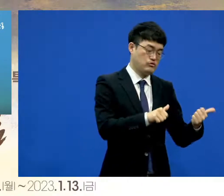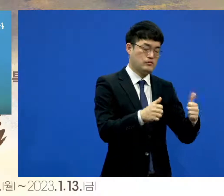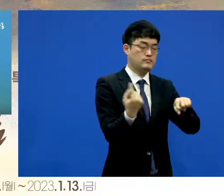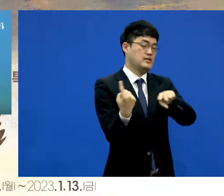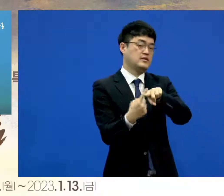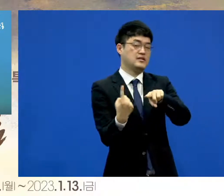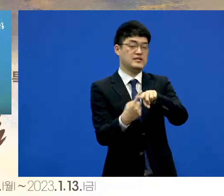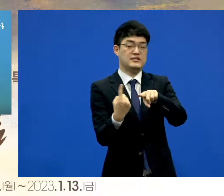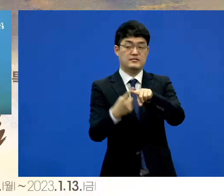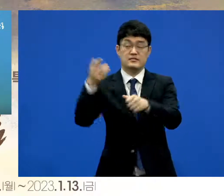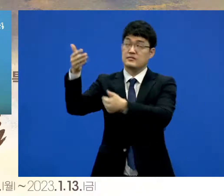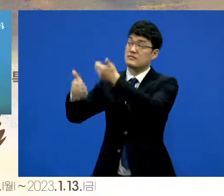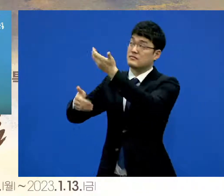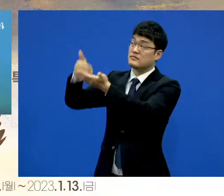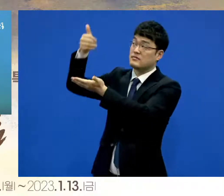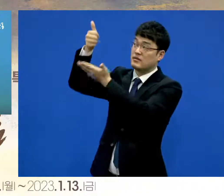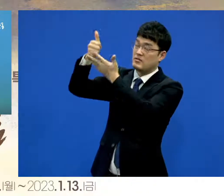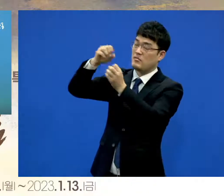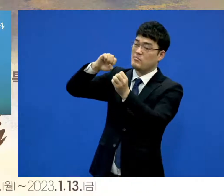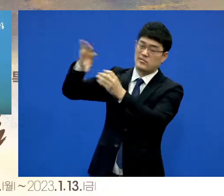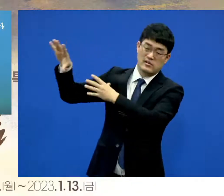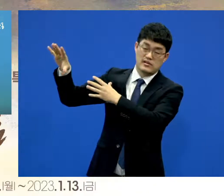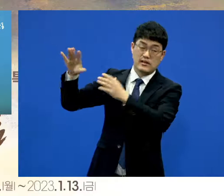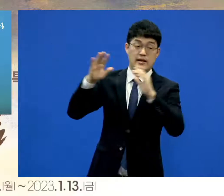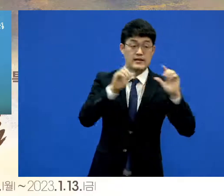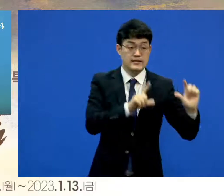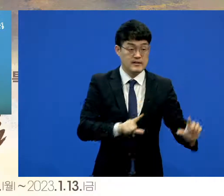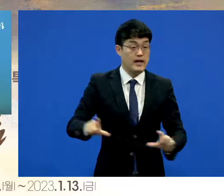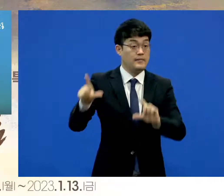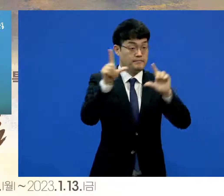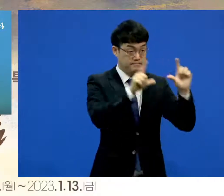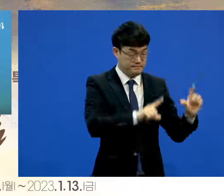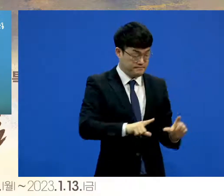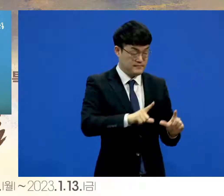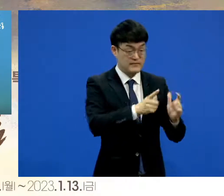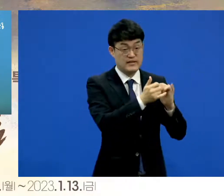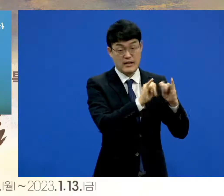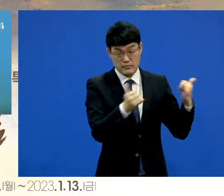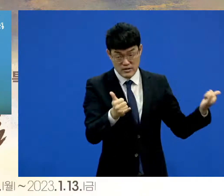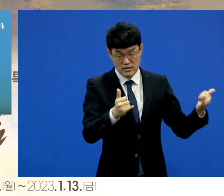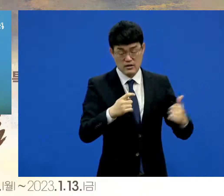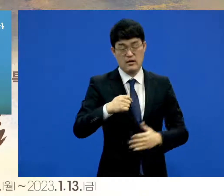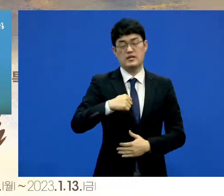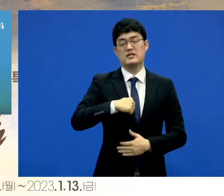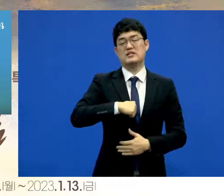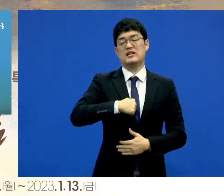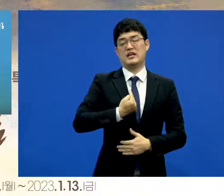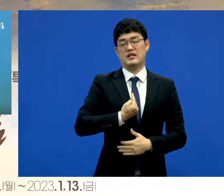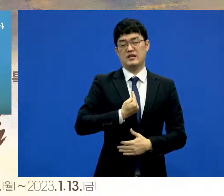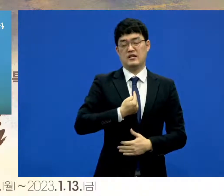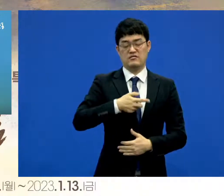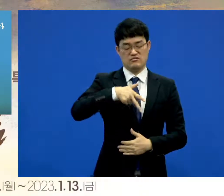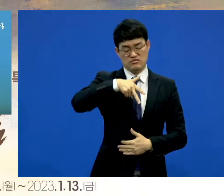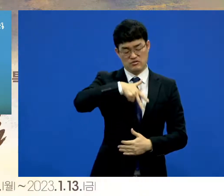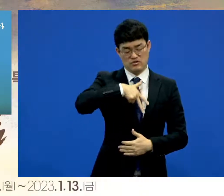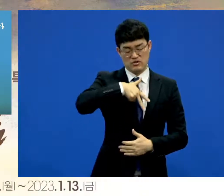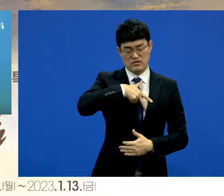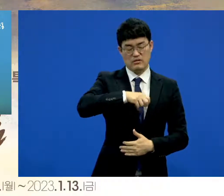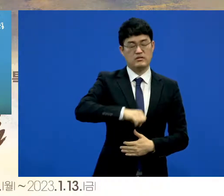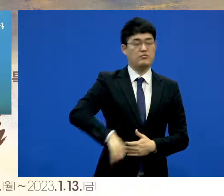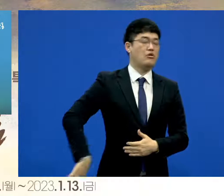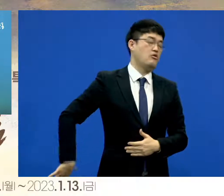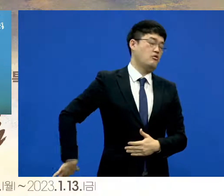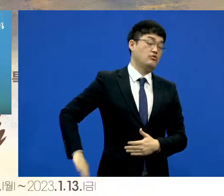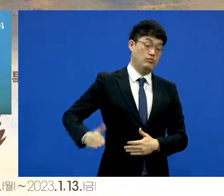그래서 하나님을 버린 인생은 스스로 자기를 버리게 되고 또 하나님으로부터 버림을